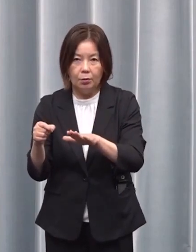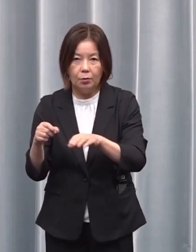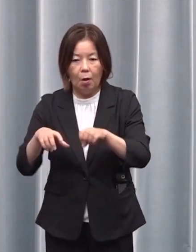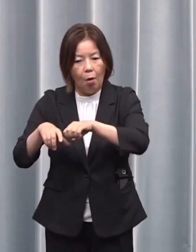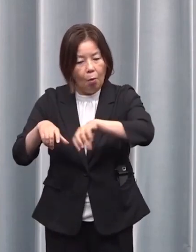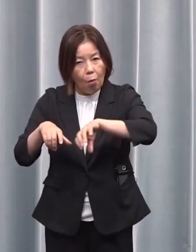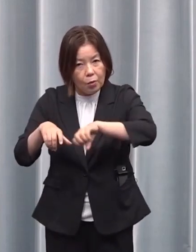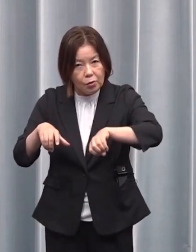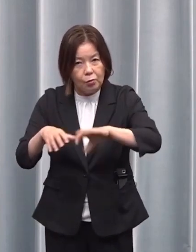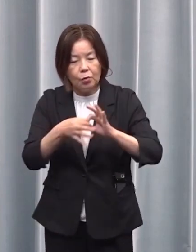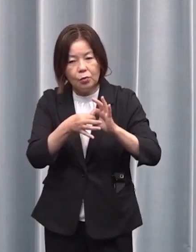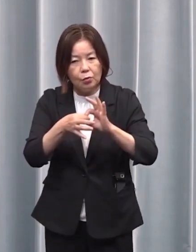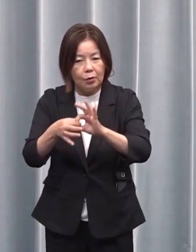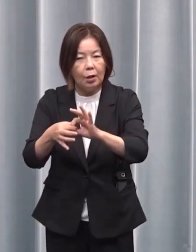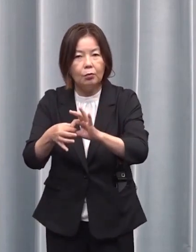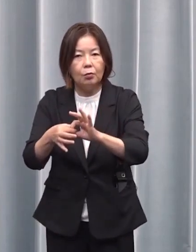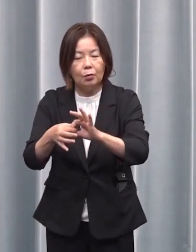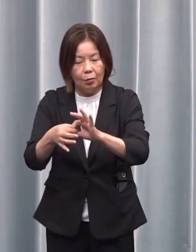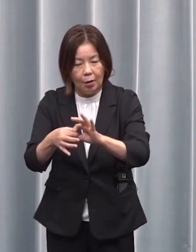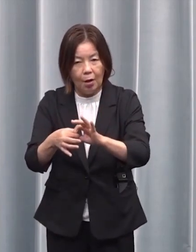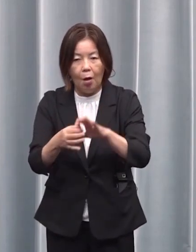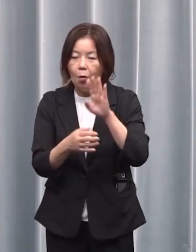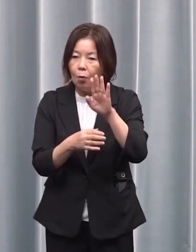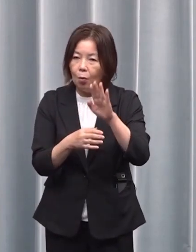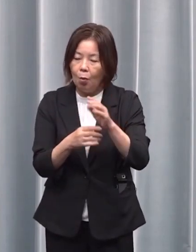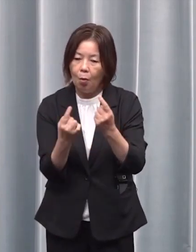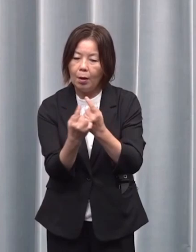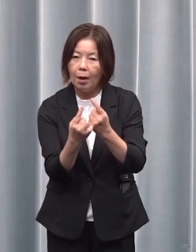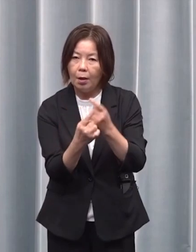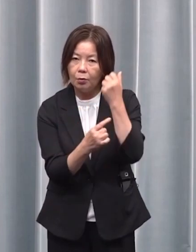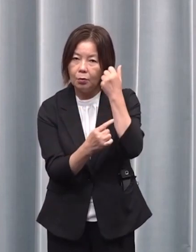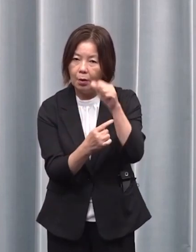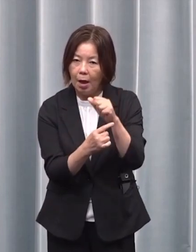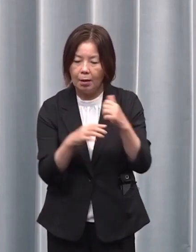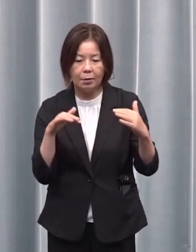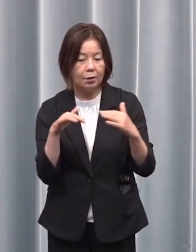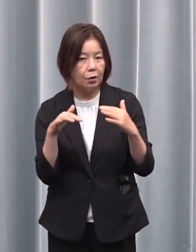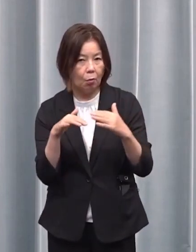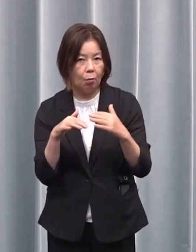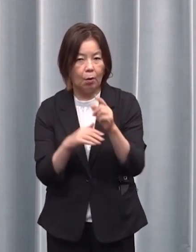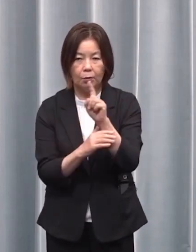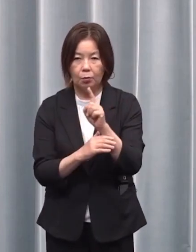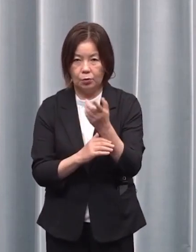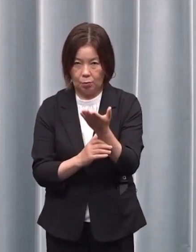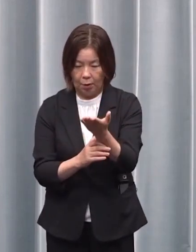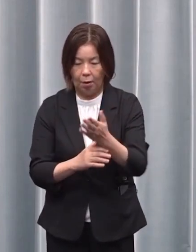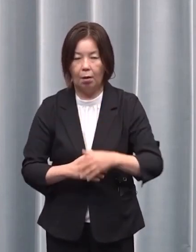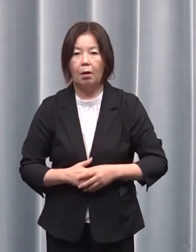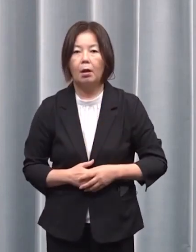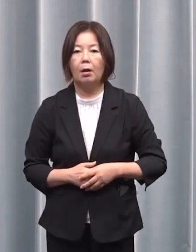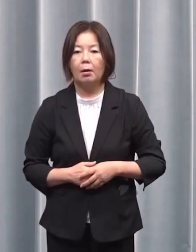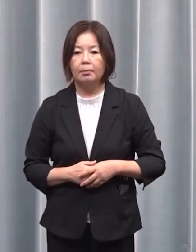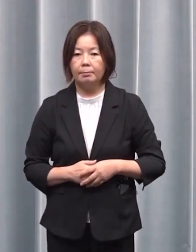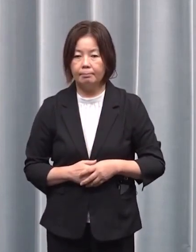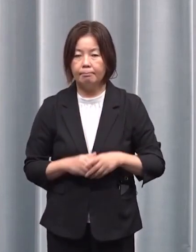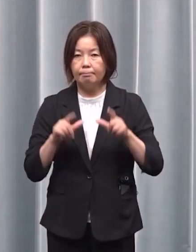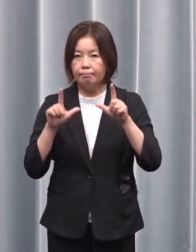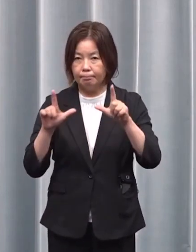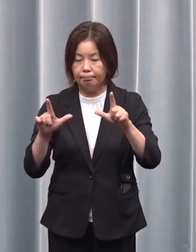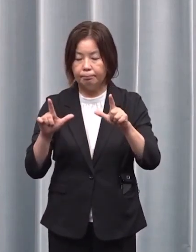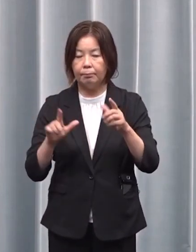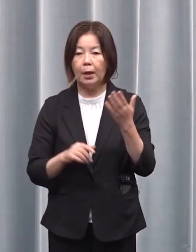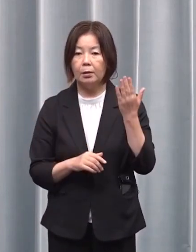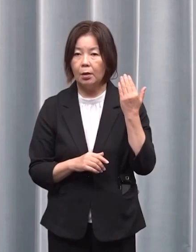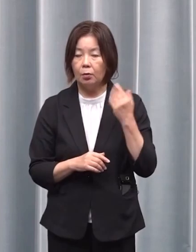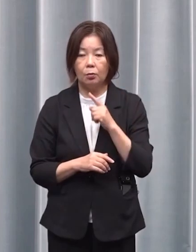と思うんですが、代替案について今後議論したり検討していくということは考えないんでしょうか。 先ほど